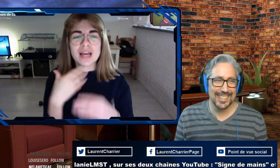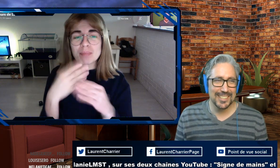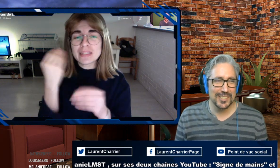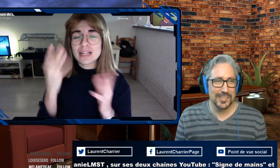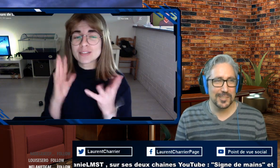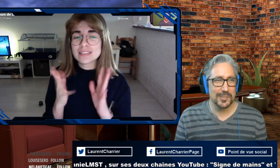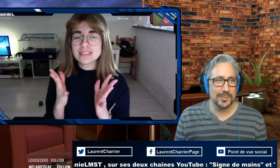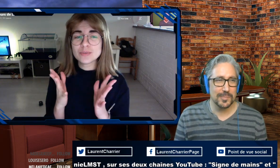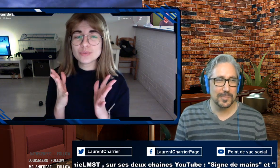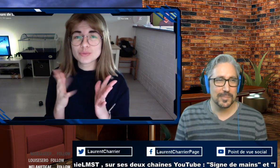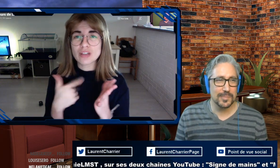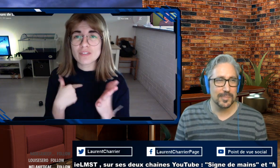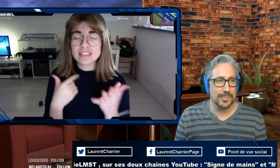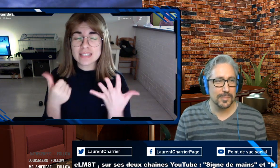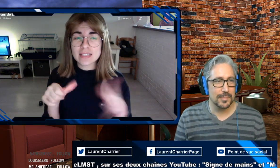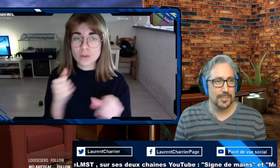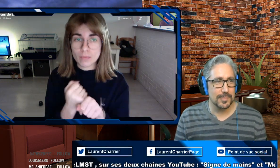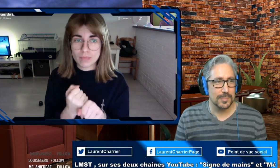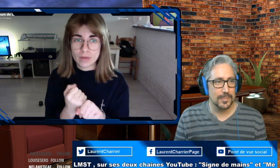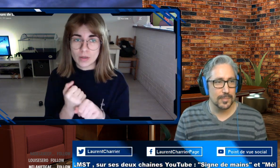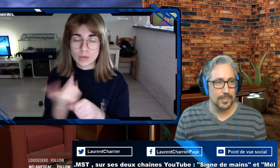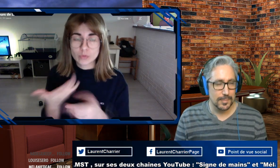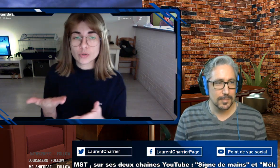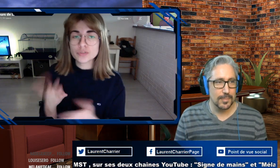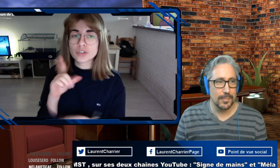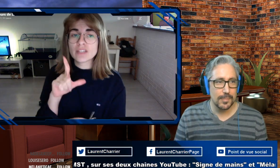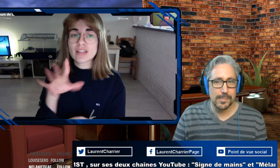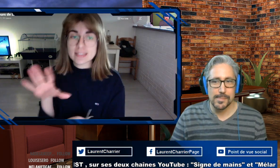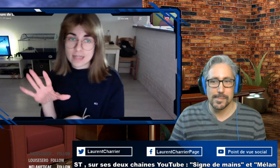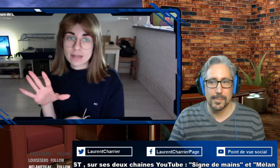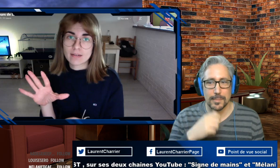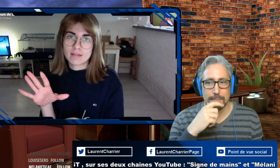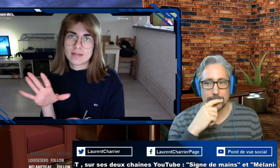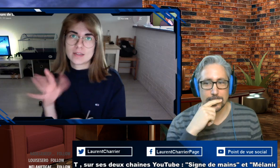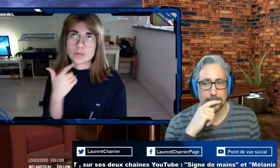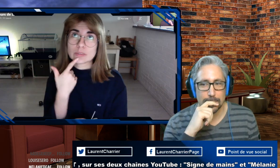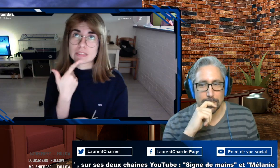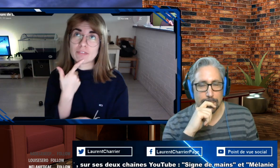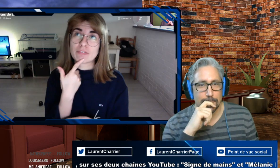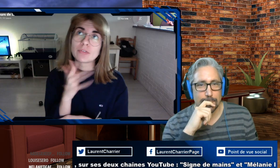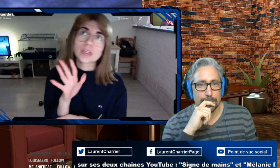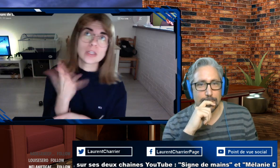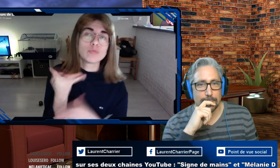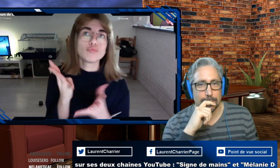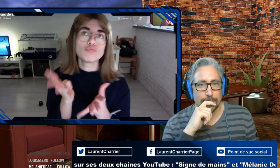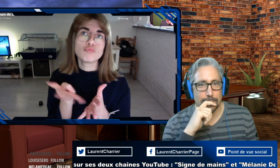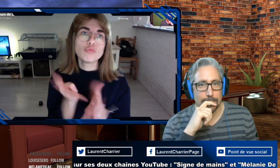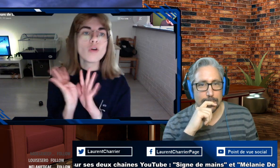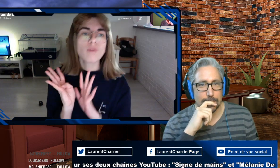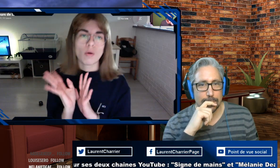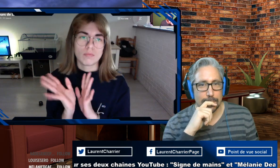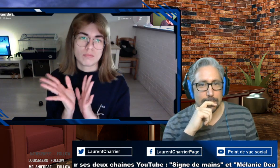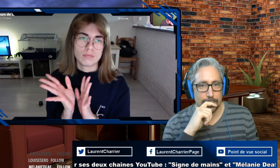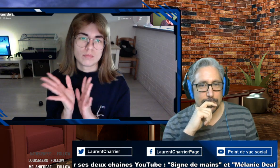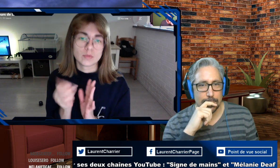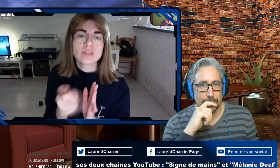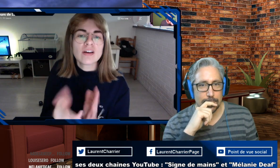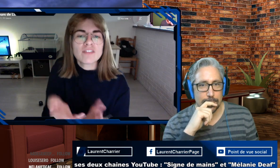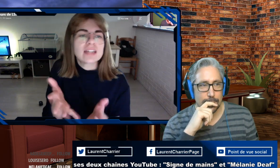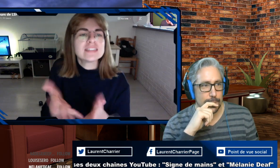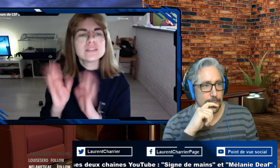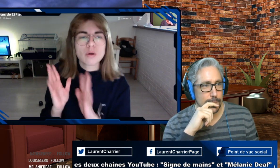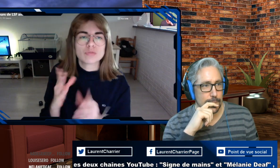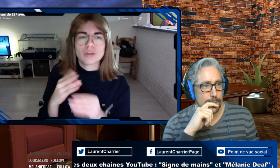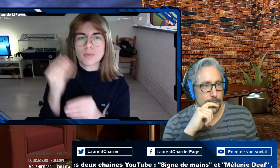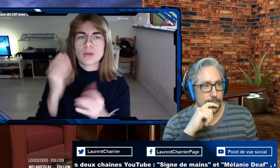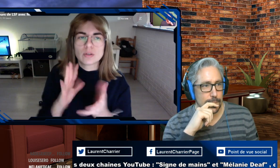Moi j'ai appris la langue des signes, du coup j'avais 16 ans, j'en ai 25, donc ça fait 9 ans. Donc, ça